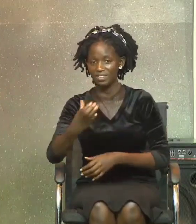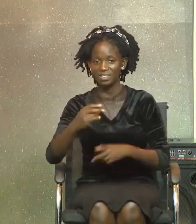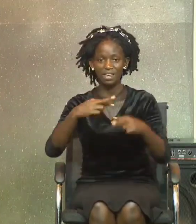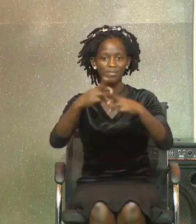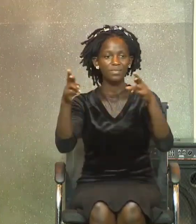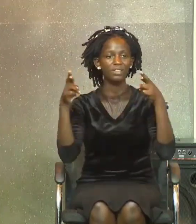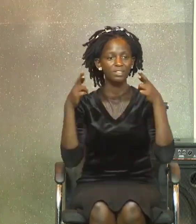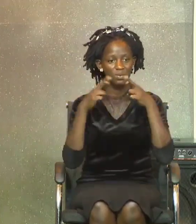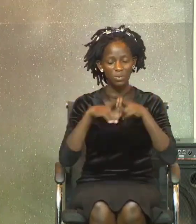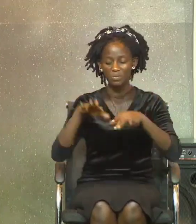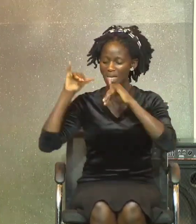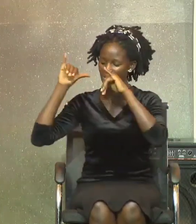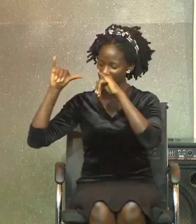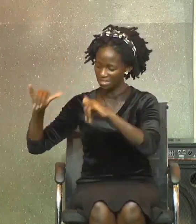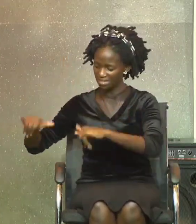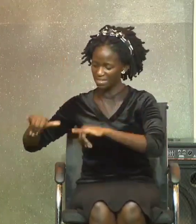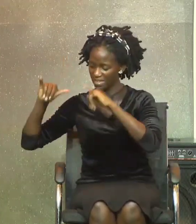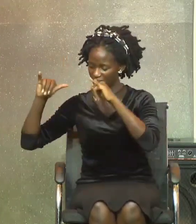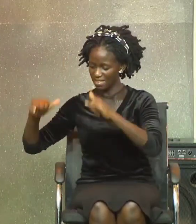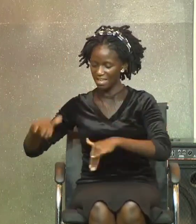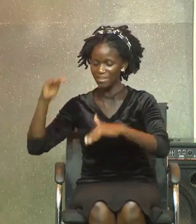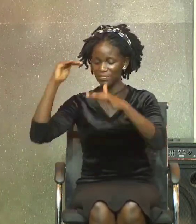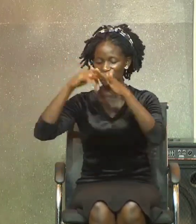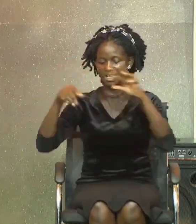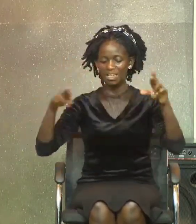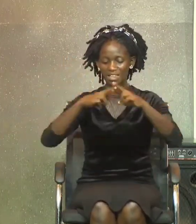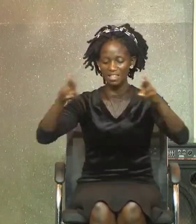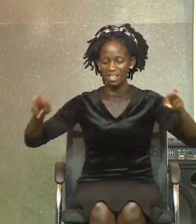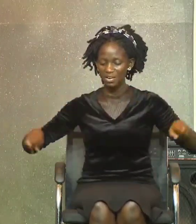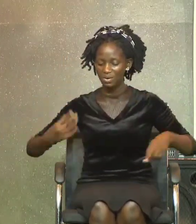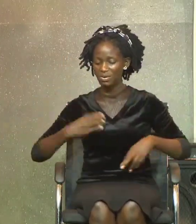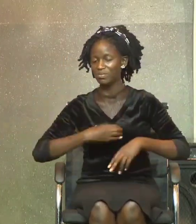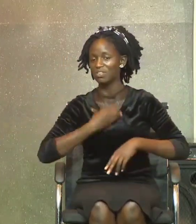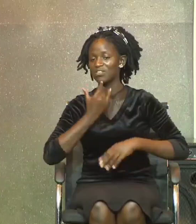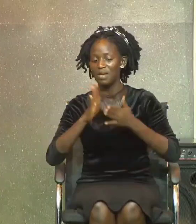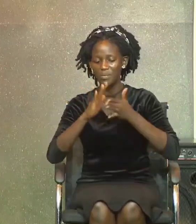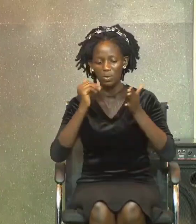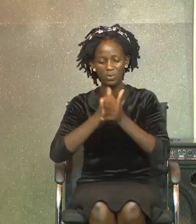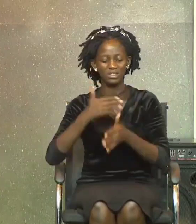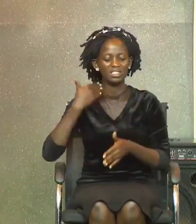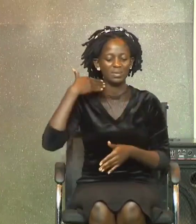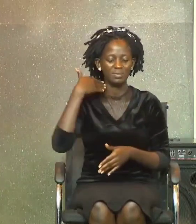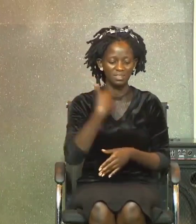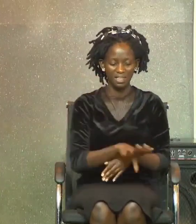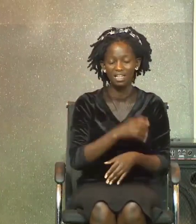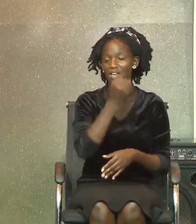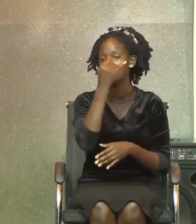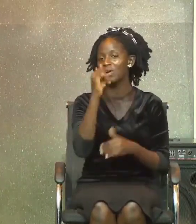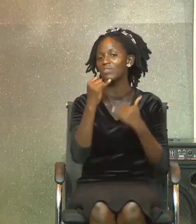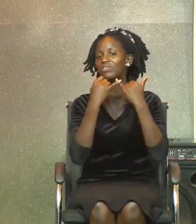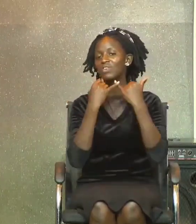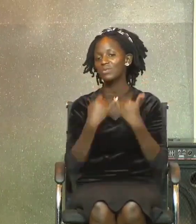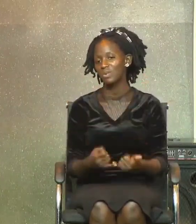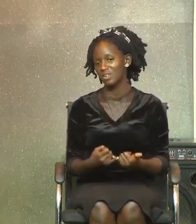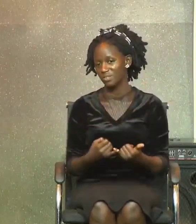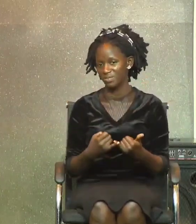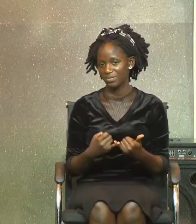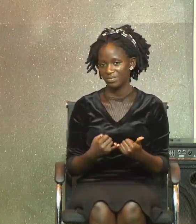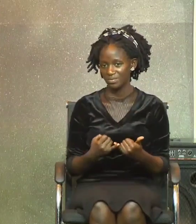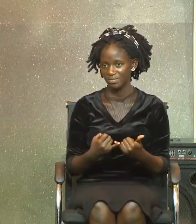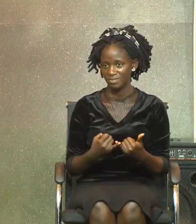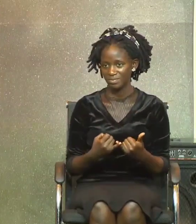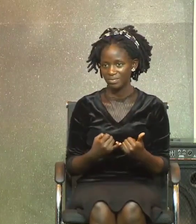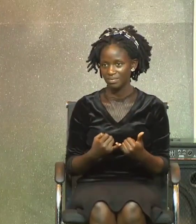kannobere mu kisenge eky'abagenyi nkooye ki olujogojogo olova wakoli mu